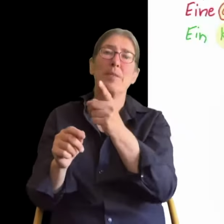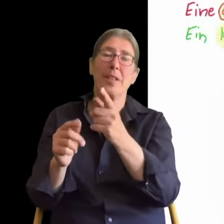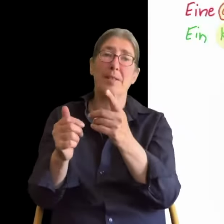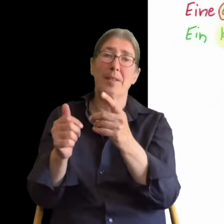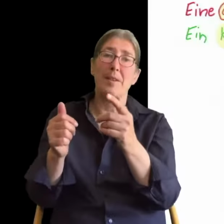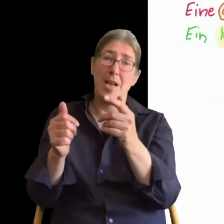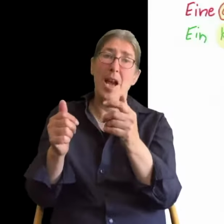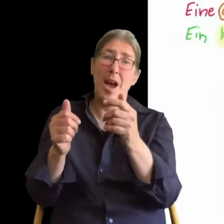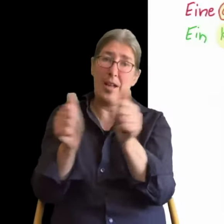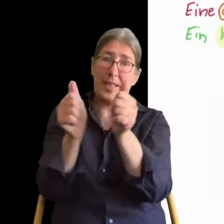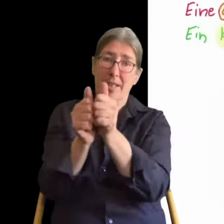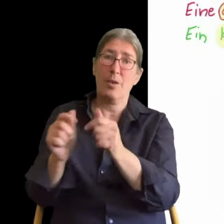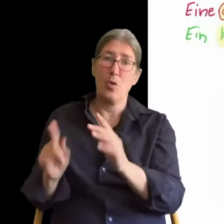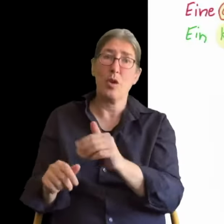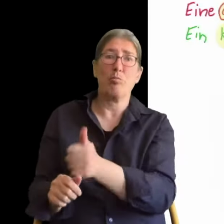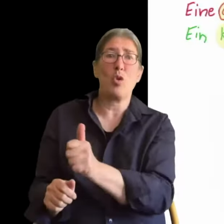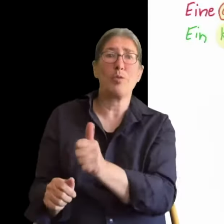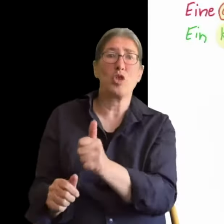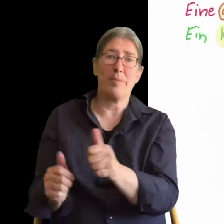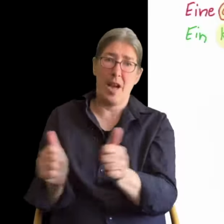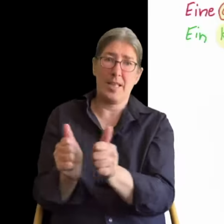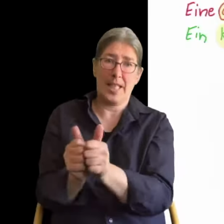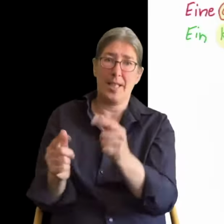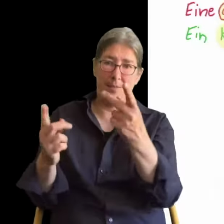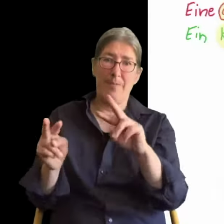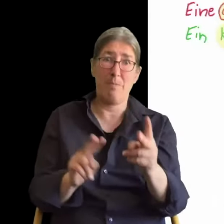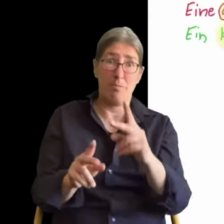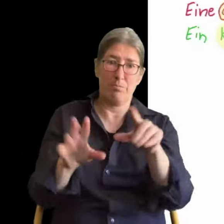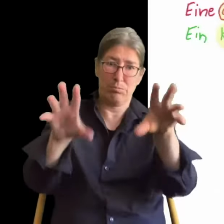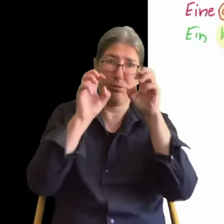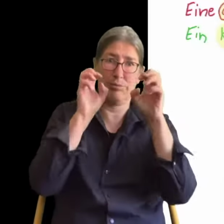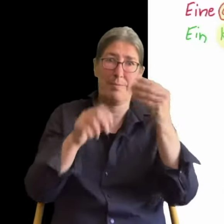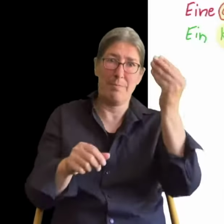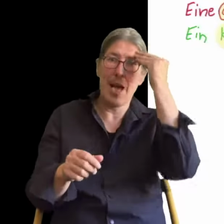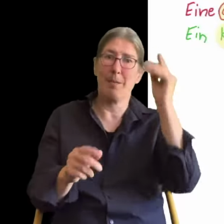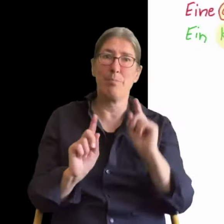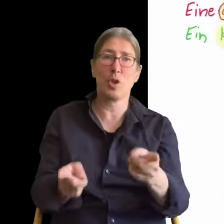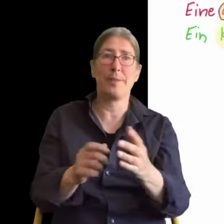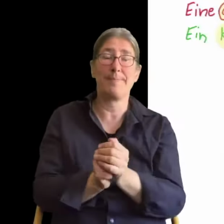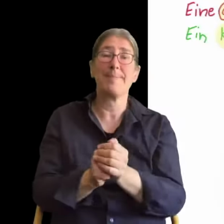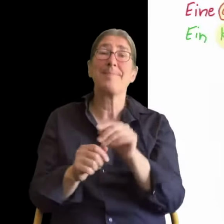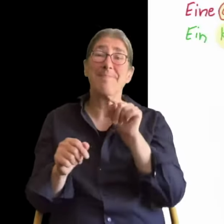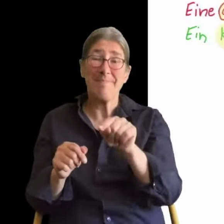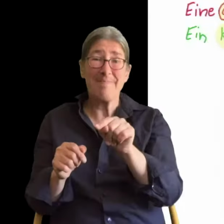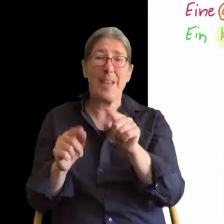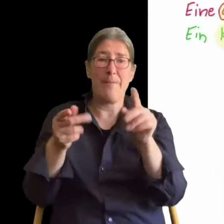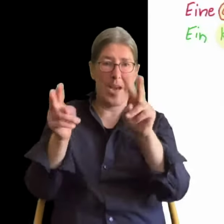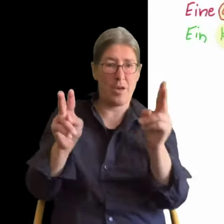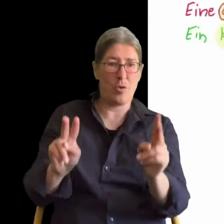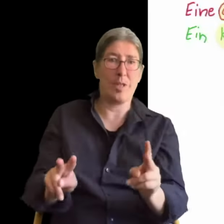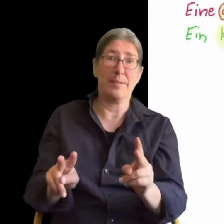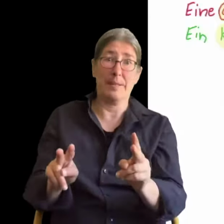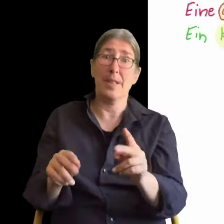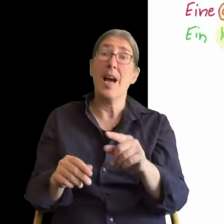und Veränderungen bei den unbestimmten Artikeln. Diese Artikel, diese bestimmten und unbestimmten Artikel, was wir hier besprechen, das sind die